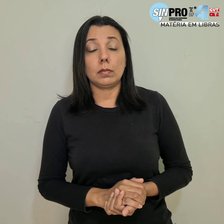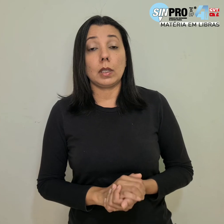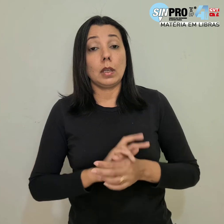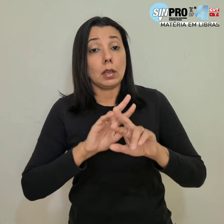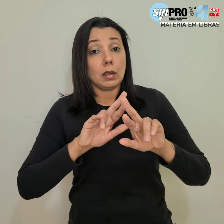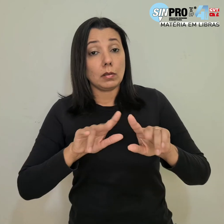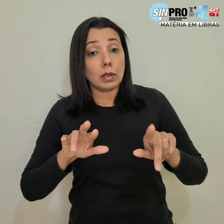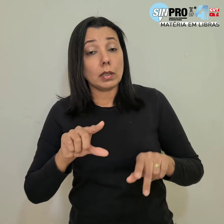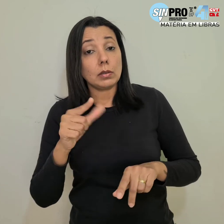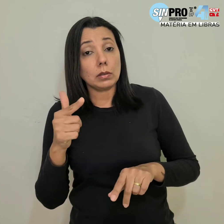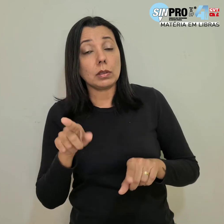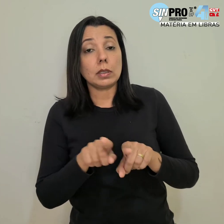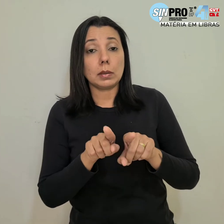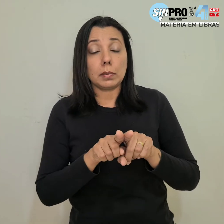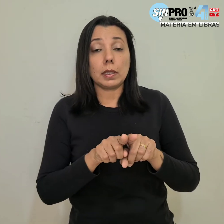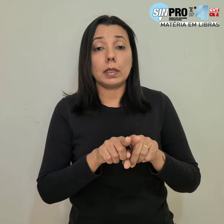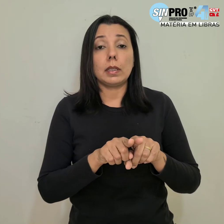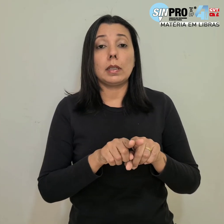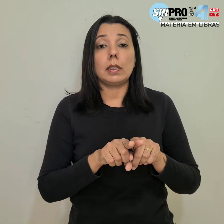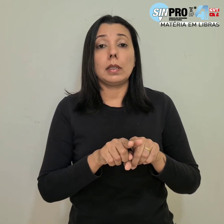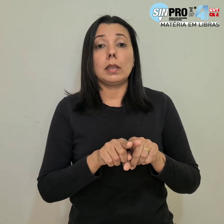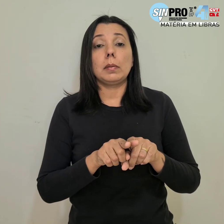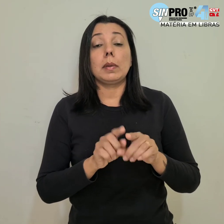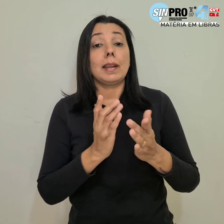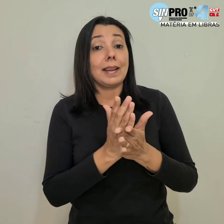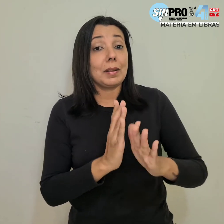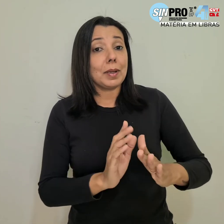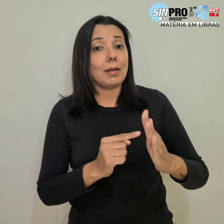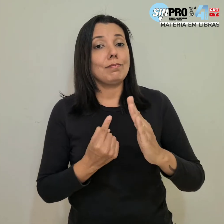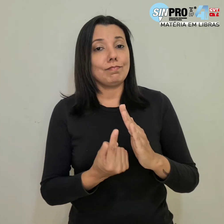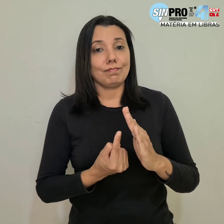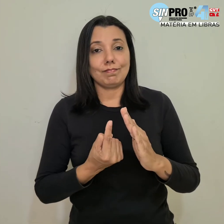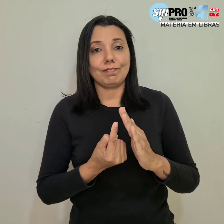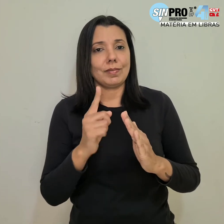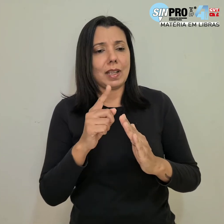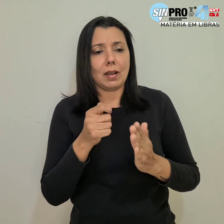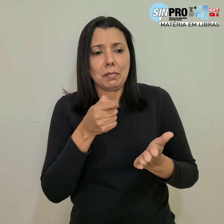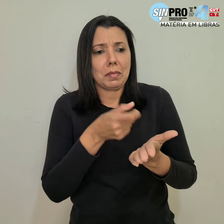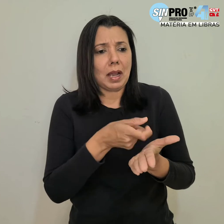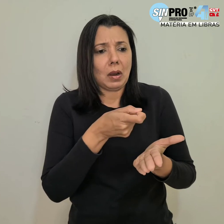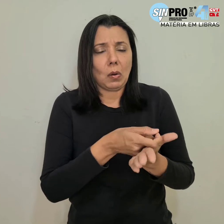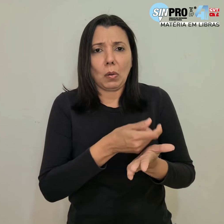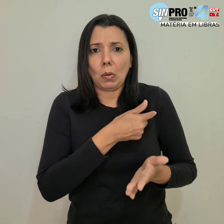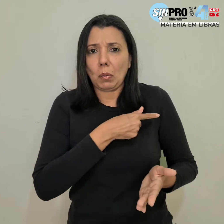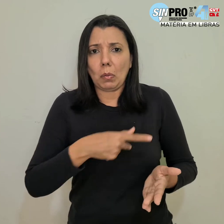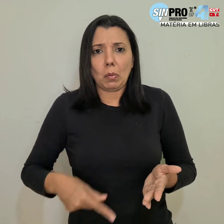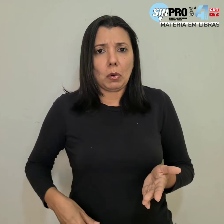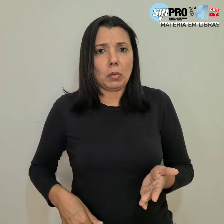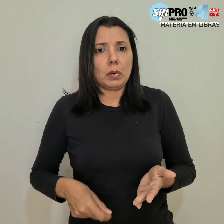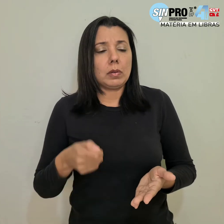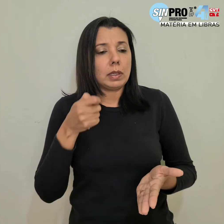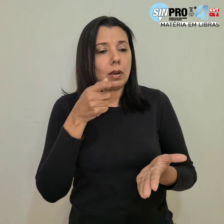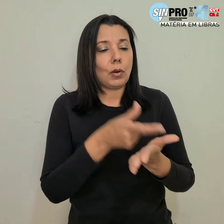Dentre muitas atitudes para sabotar o isolamento, ele não investiu dinheiro público na compra de